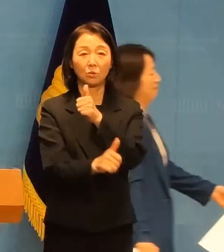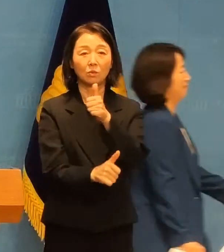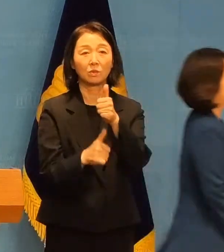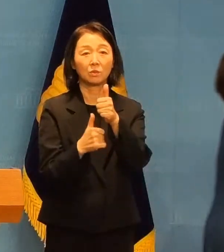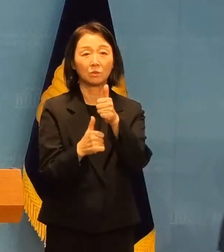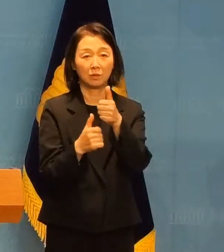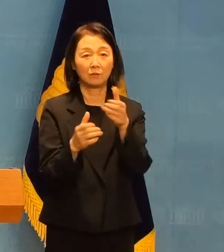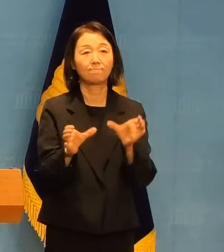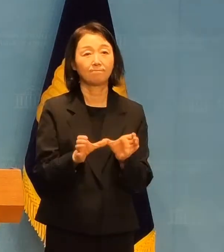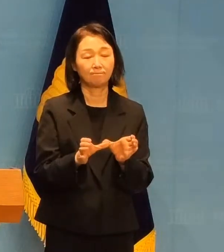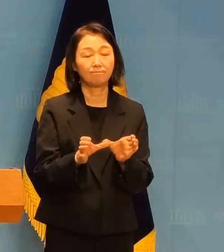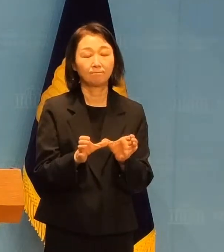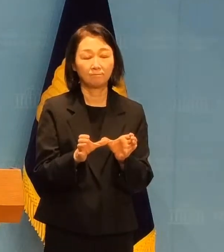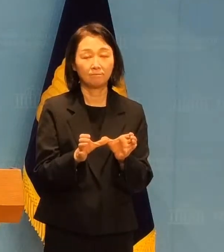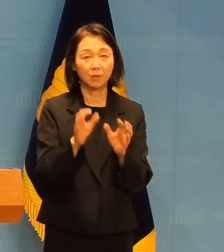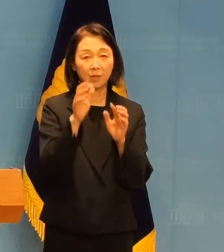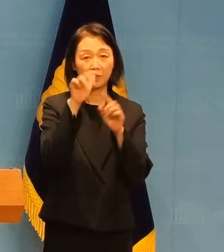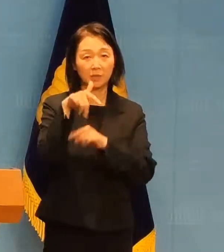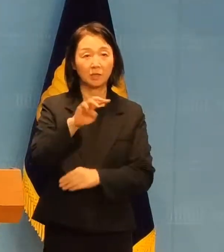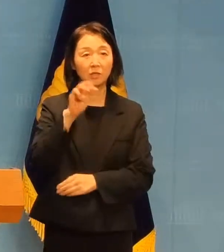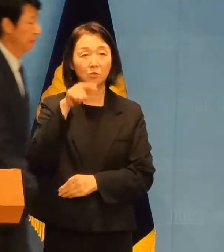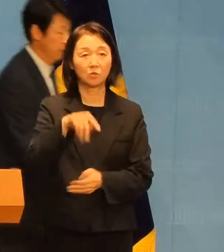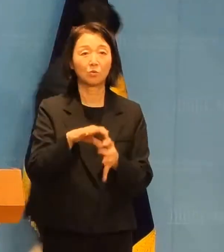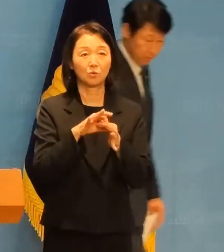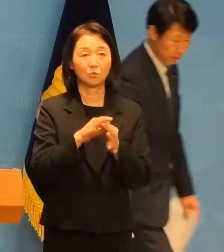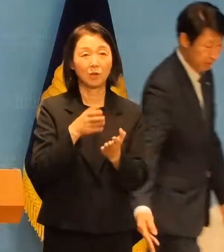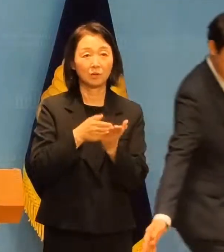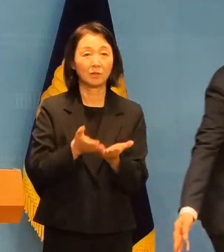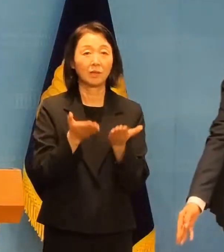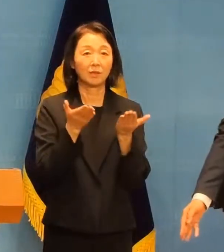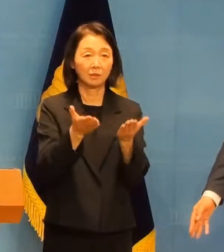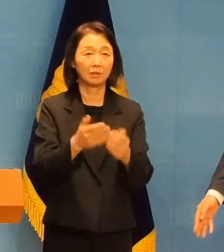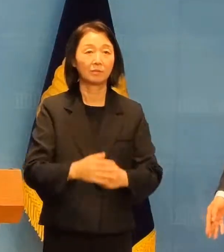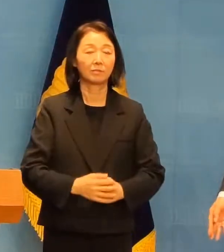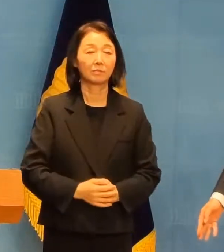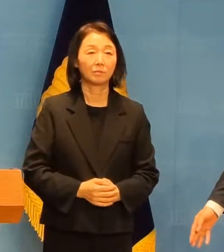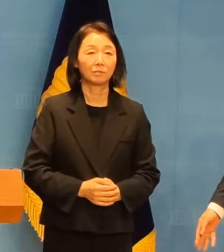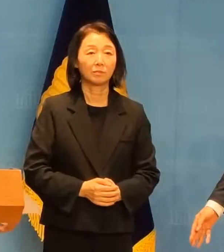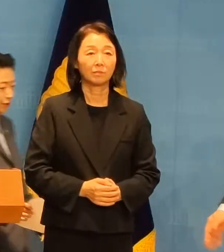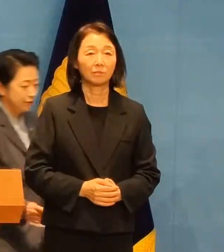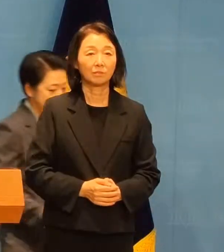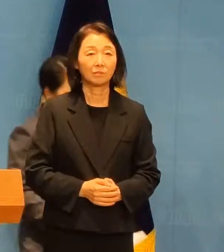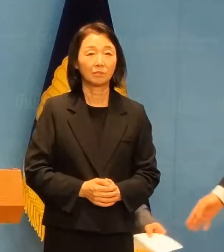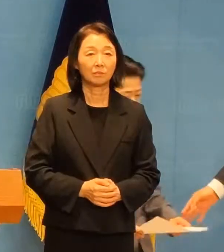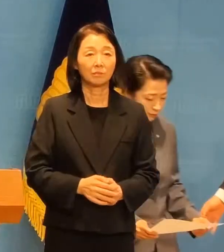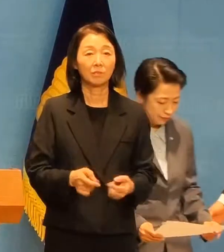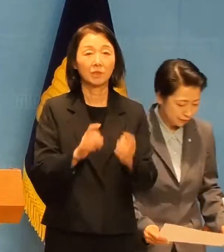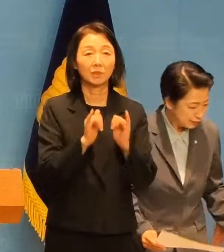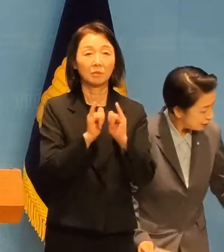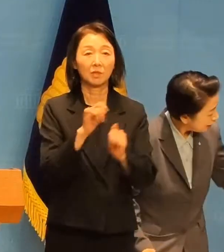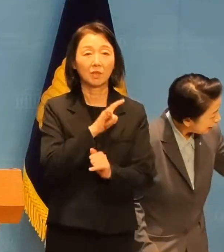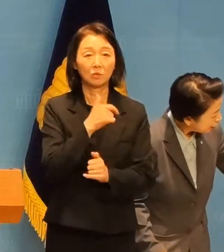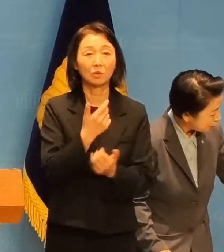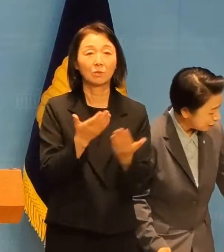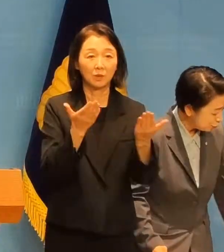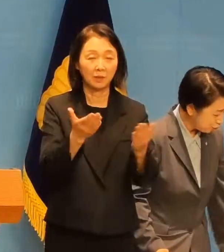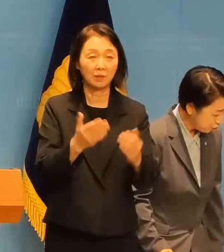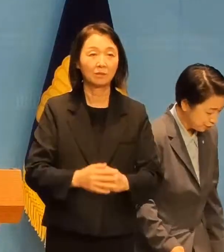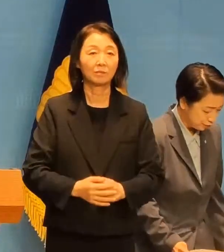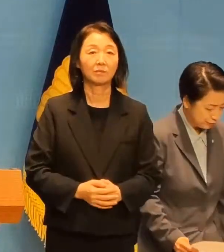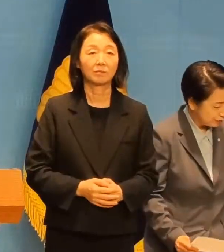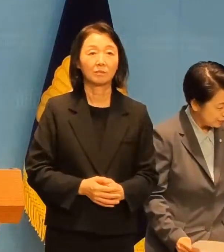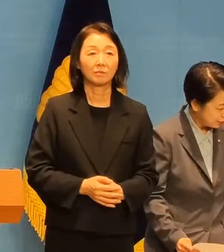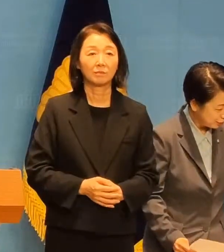과학기술정보방송통신위원회 이진숙 관련 기자회견을 갖도록 하겠습니다. 참석하신 의원님부터